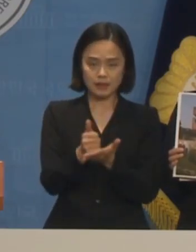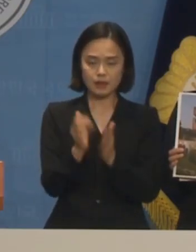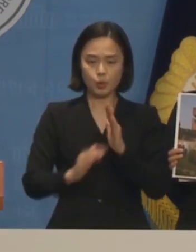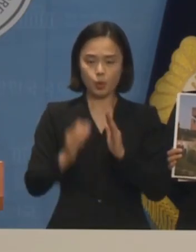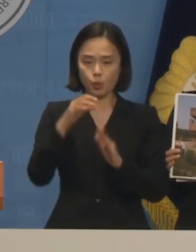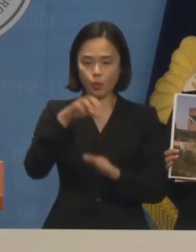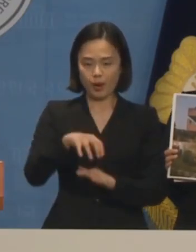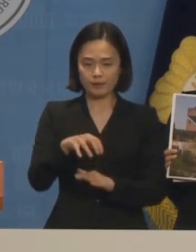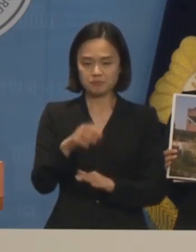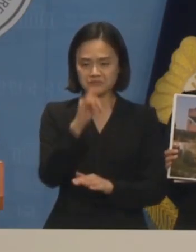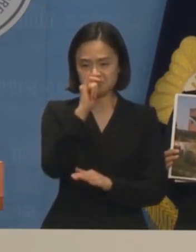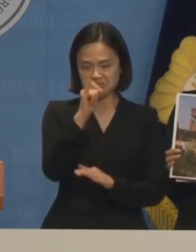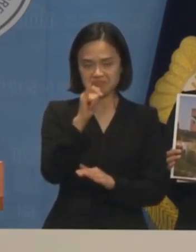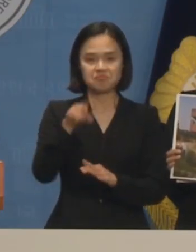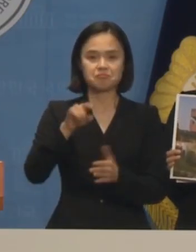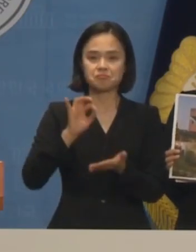지적했습니다.